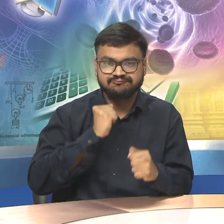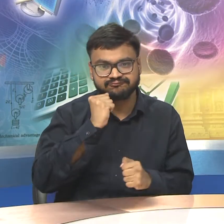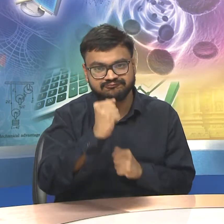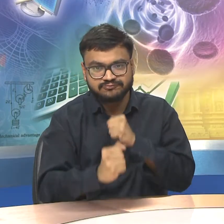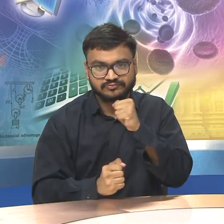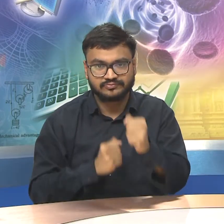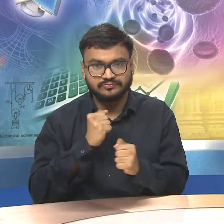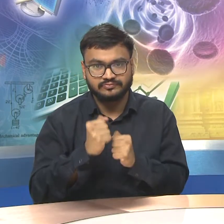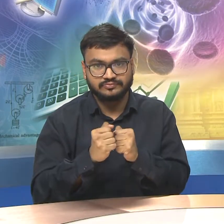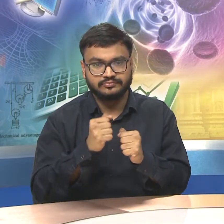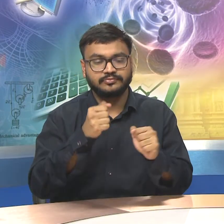run,